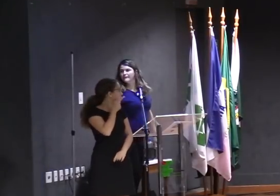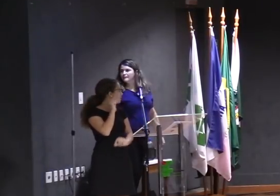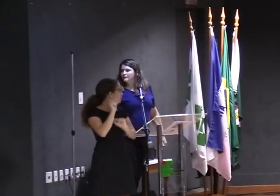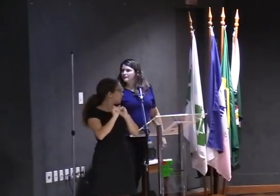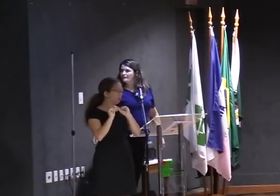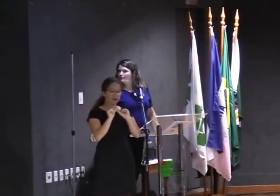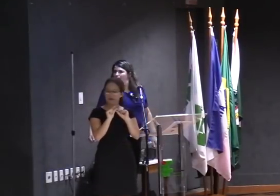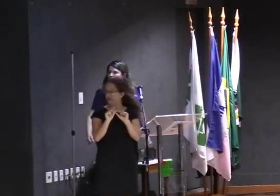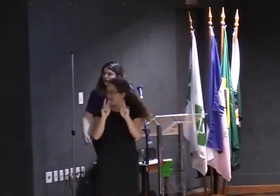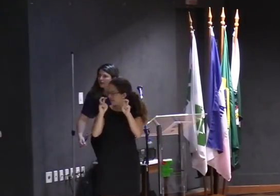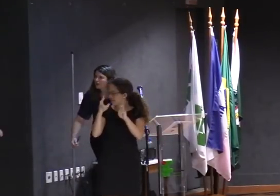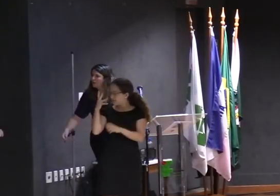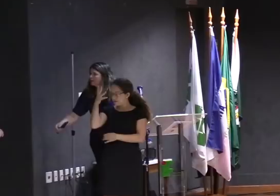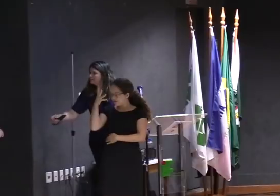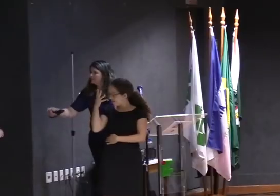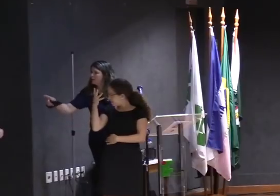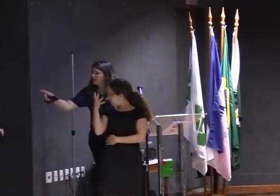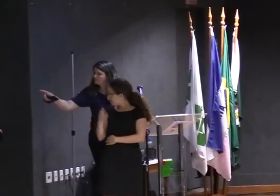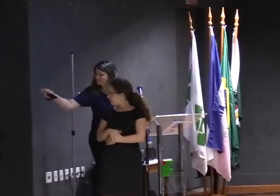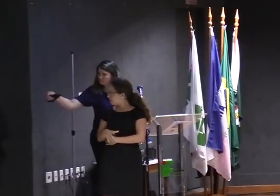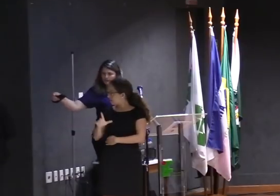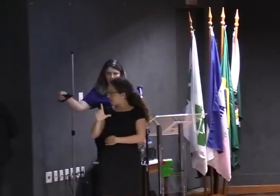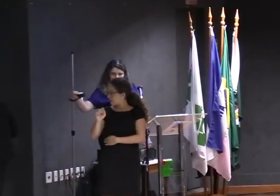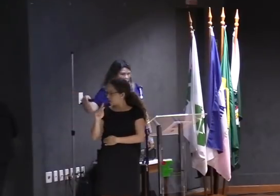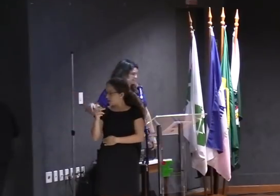da nossa palestrante de hoje.